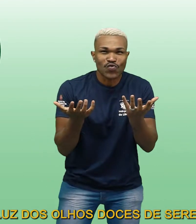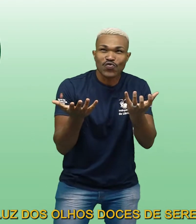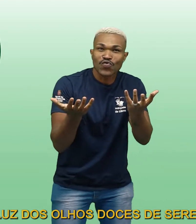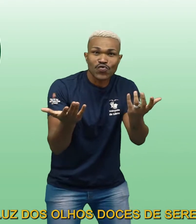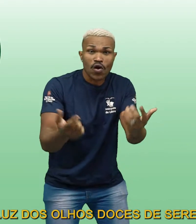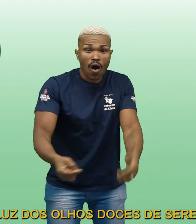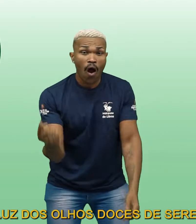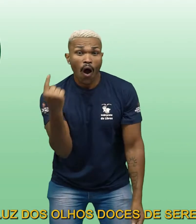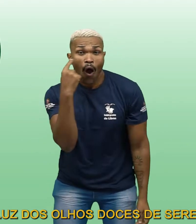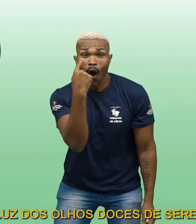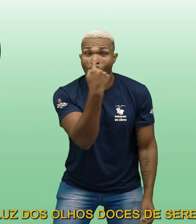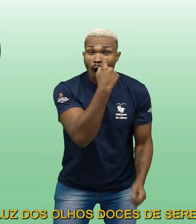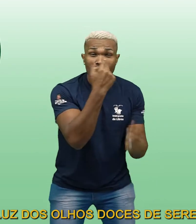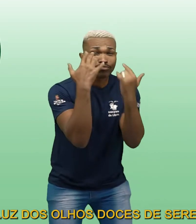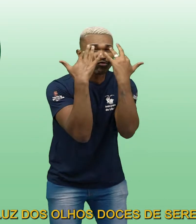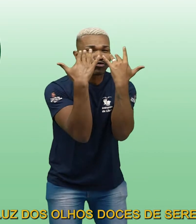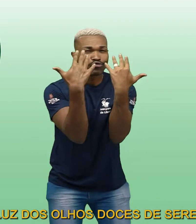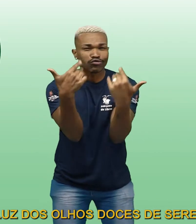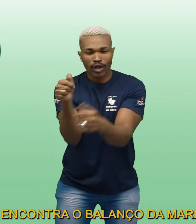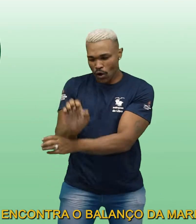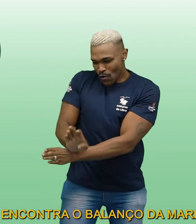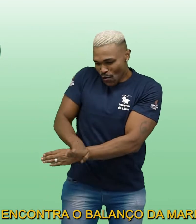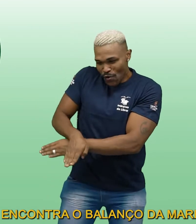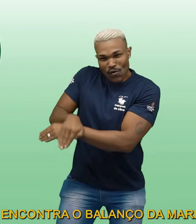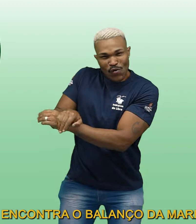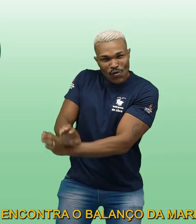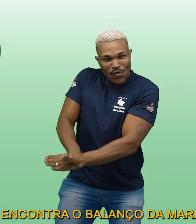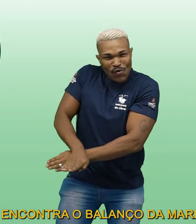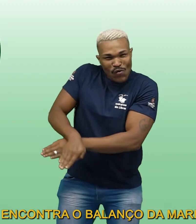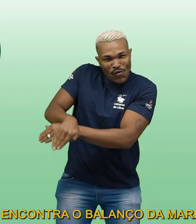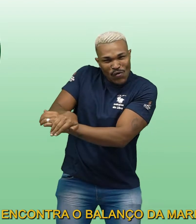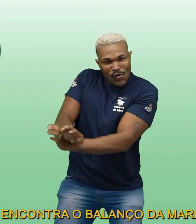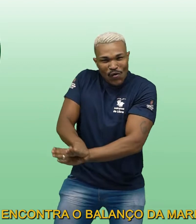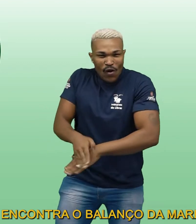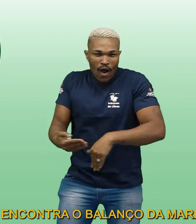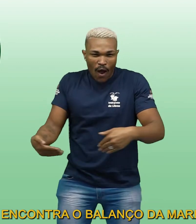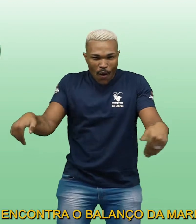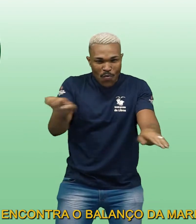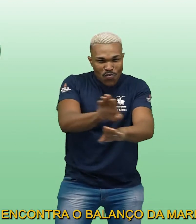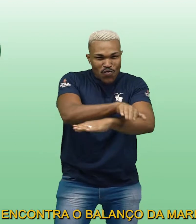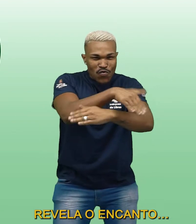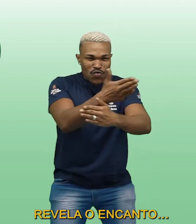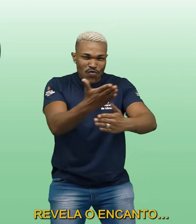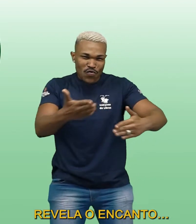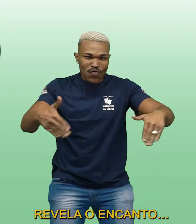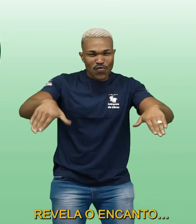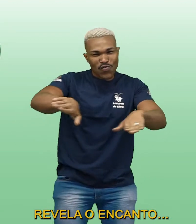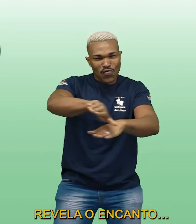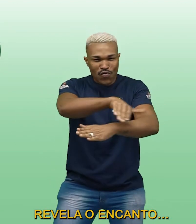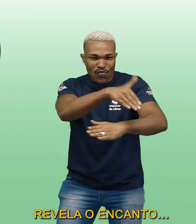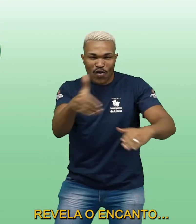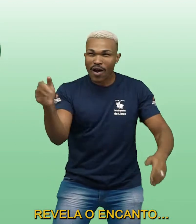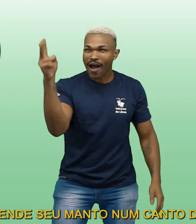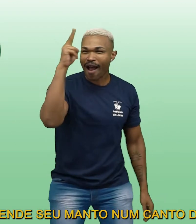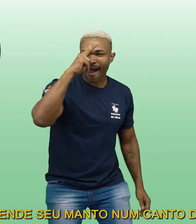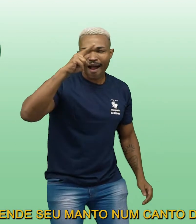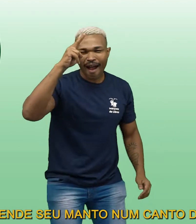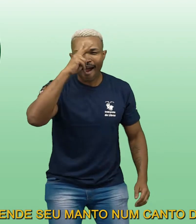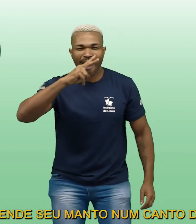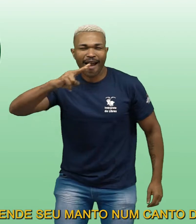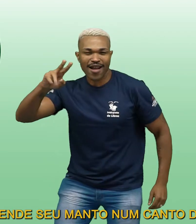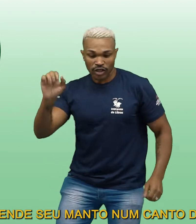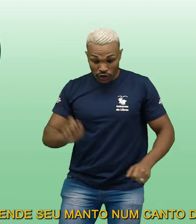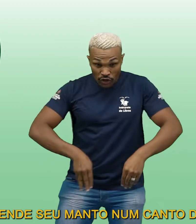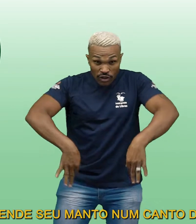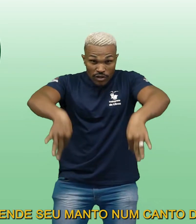dos olhos doces de sereia, encubra o balanço da maré. Revela um canto,